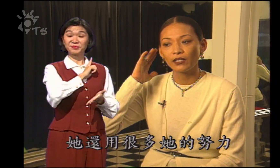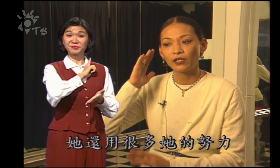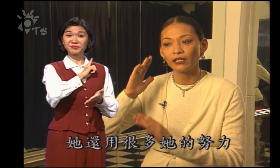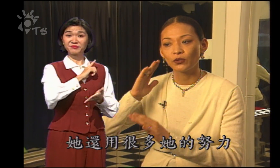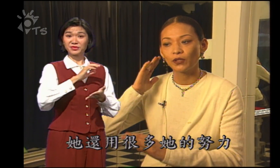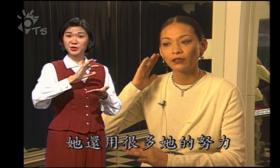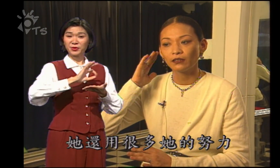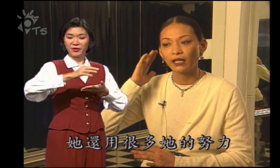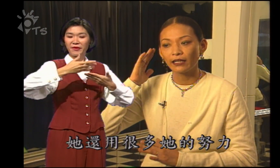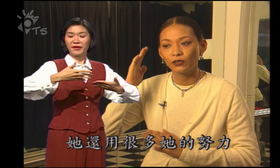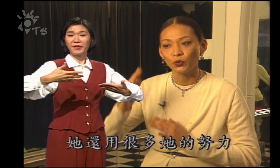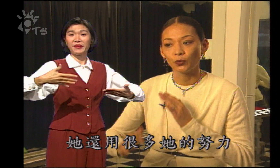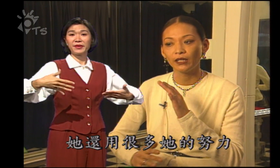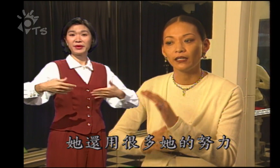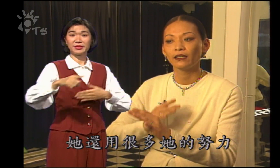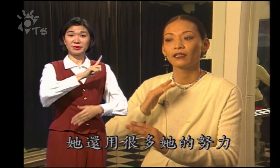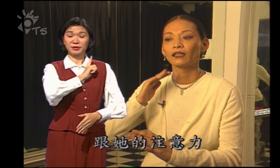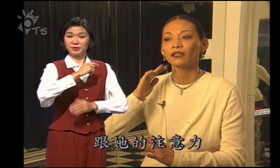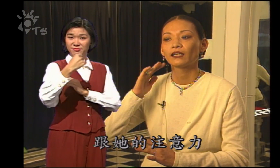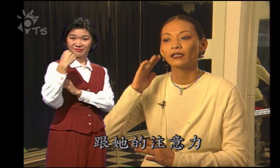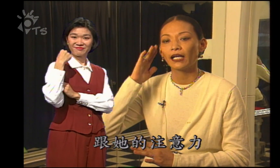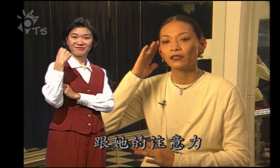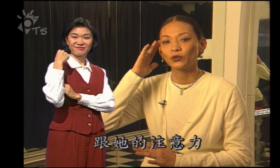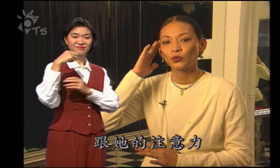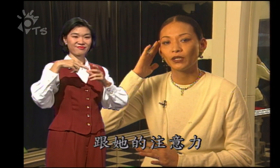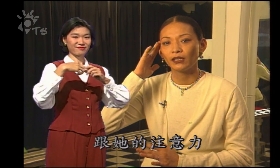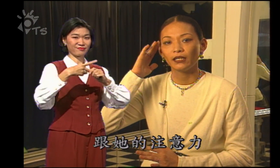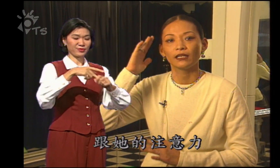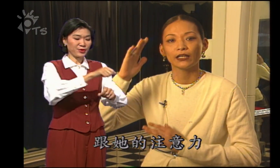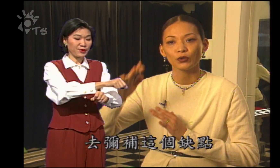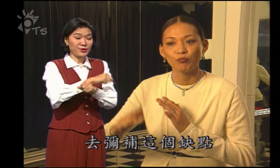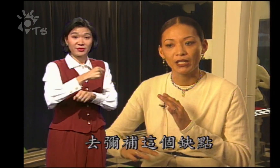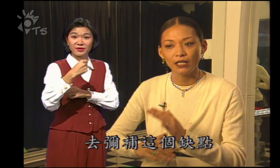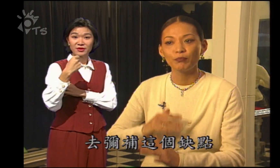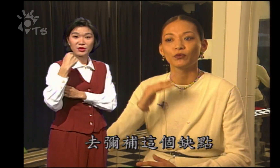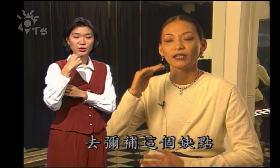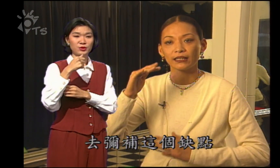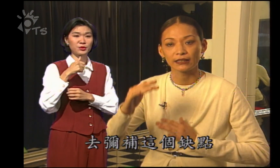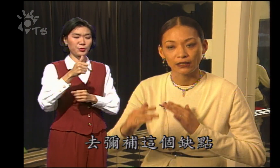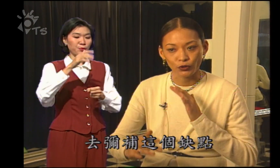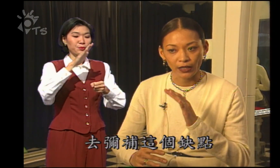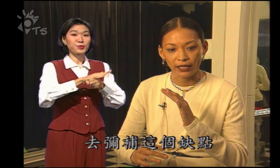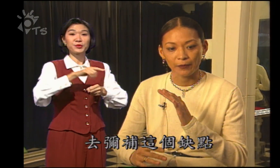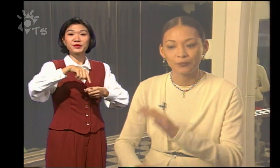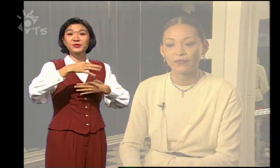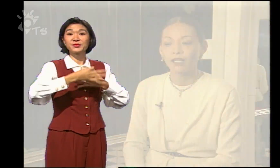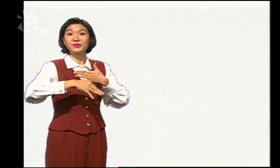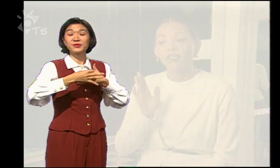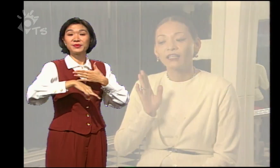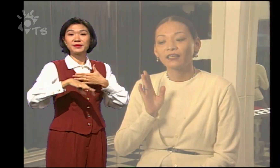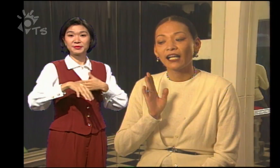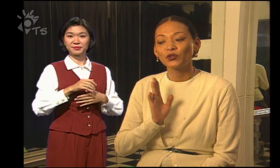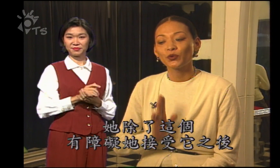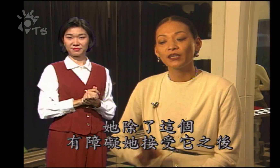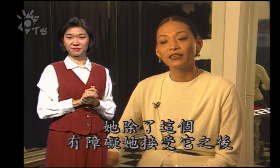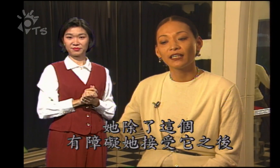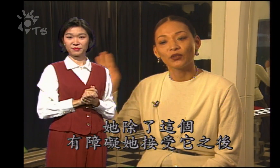他还用很多他的努力跟他的注意力，他去弥补这个缺点。他除了这个有障